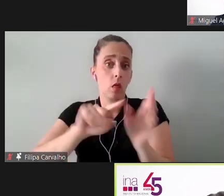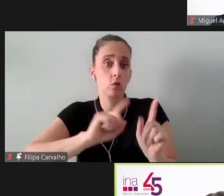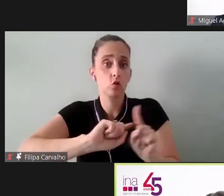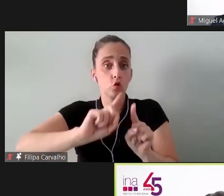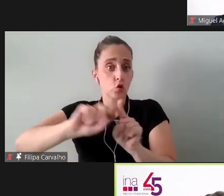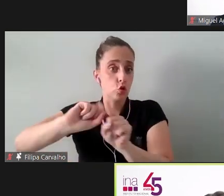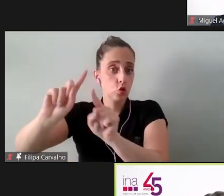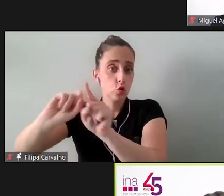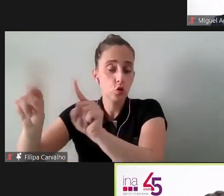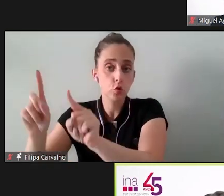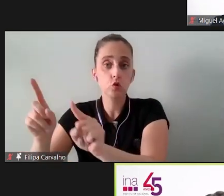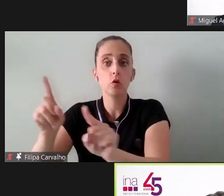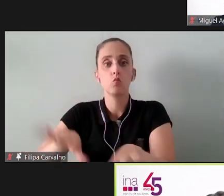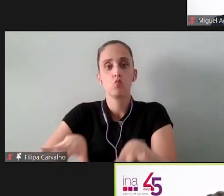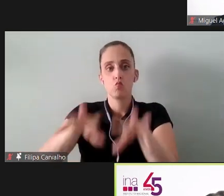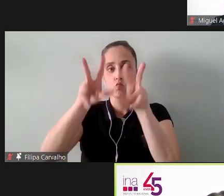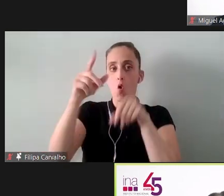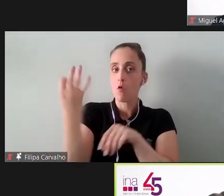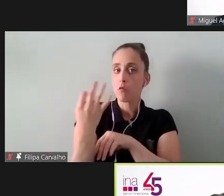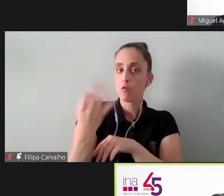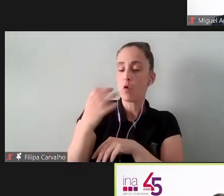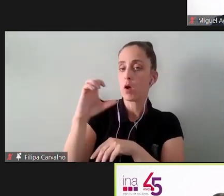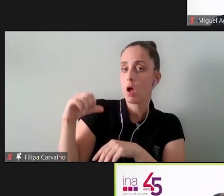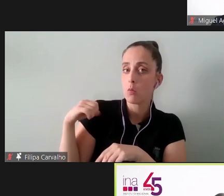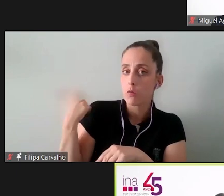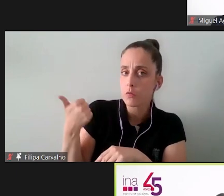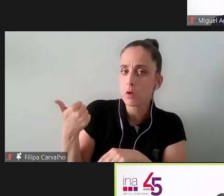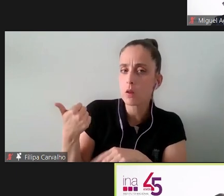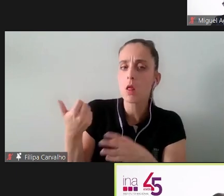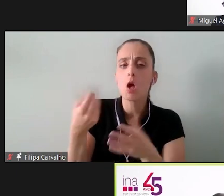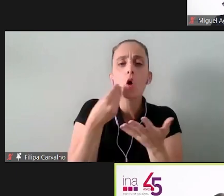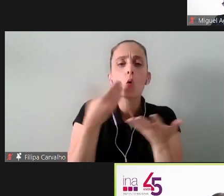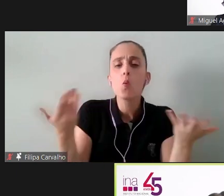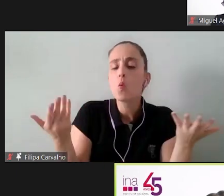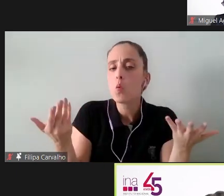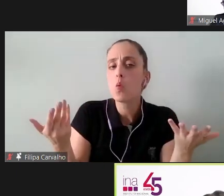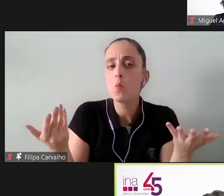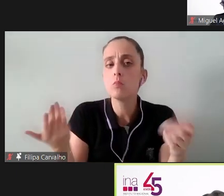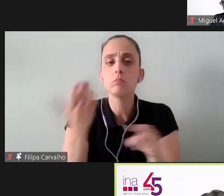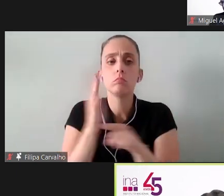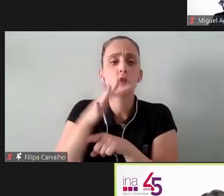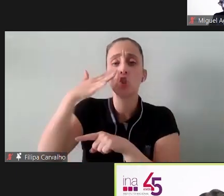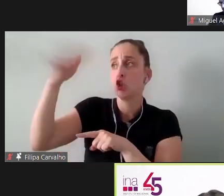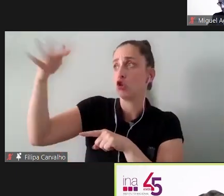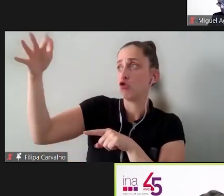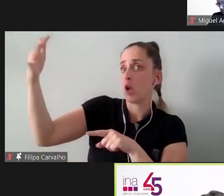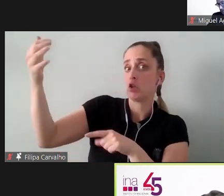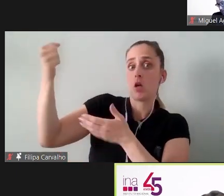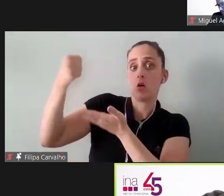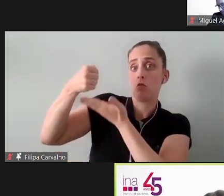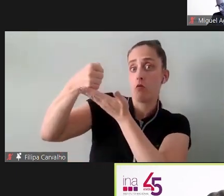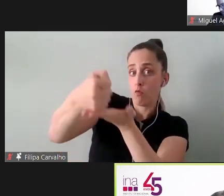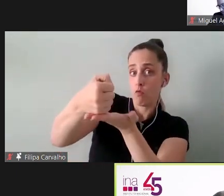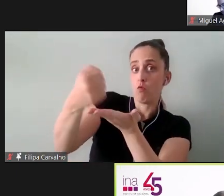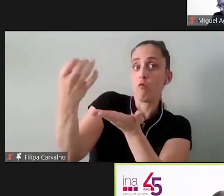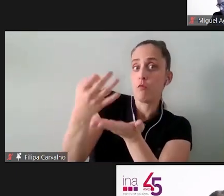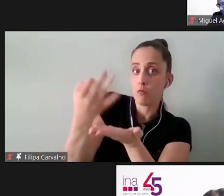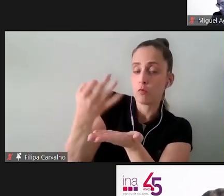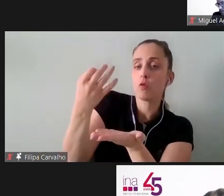a desenvolver em Cabo Verde. E de que modo é que alguma colaboração, por exemplo, internacional, pode ajudar também nesse